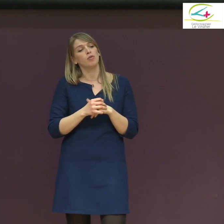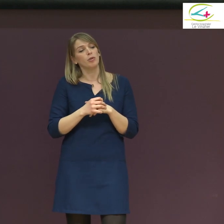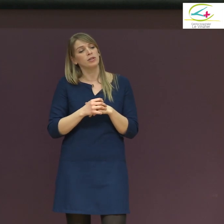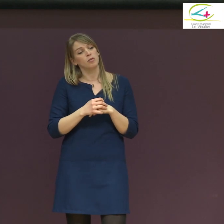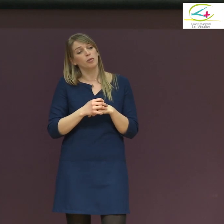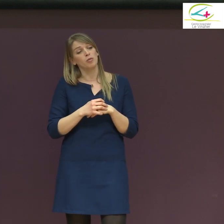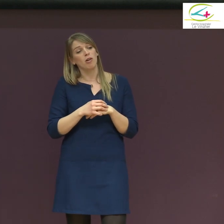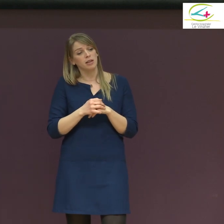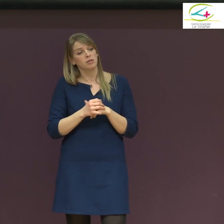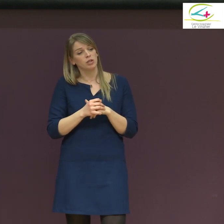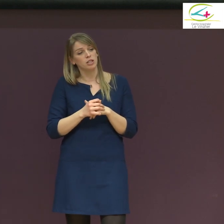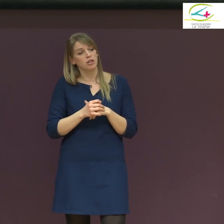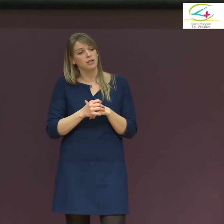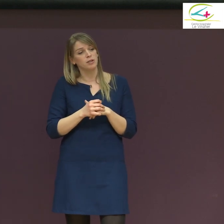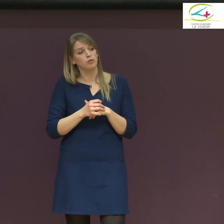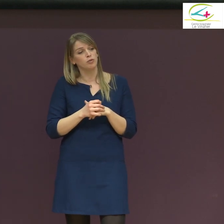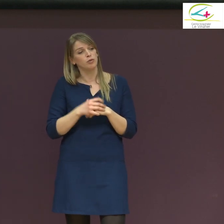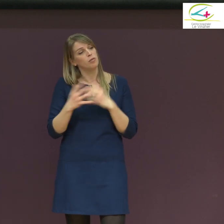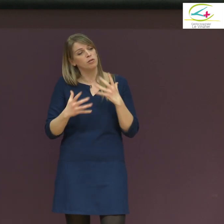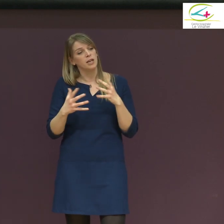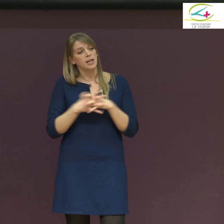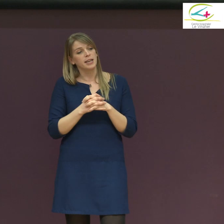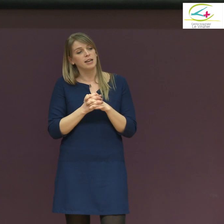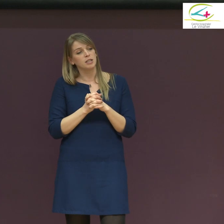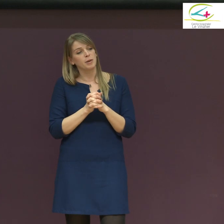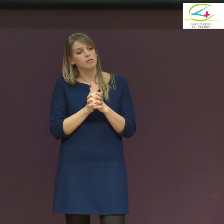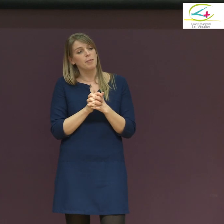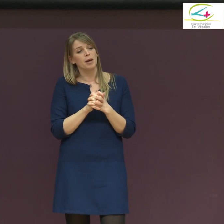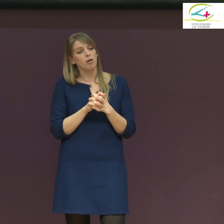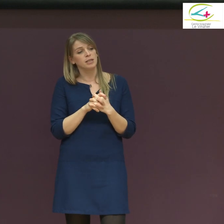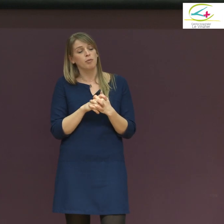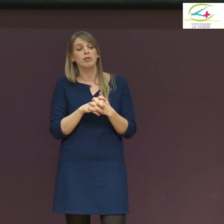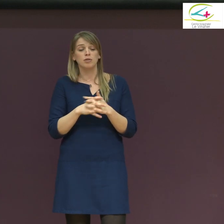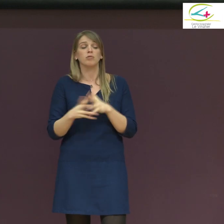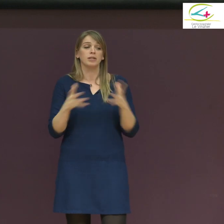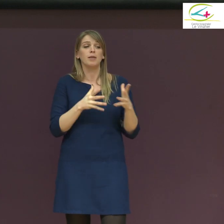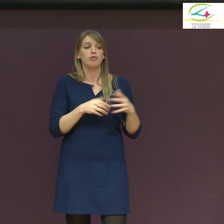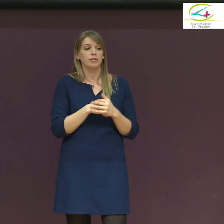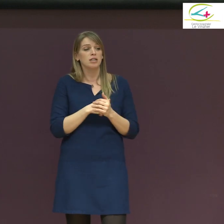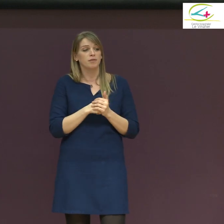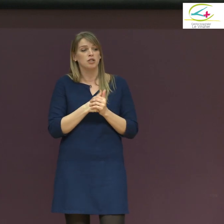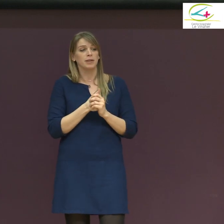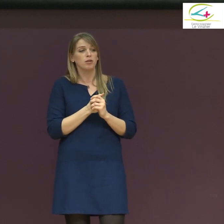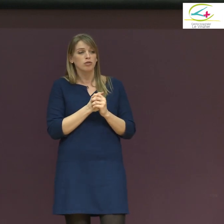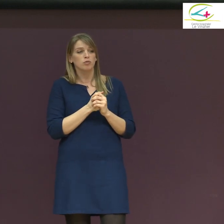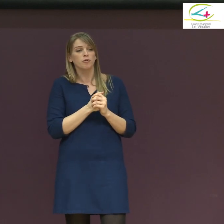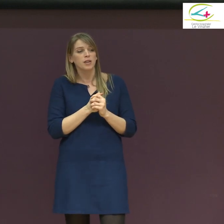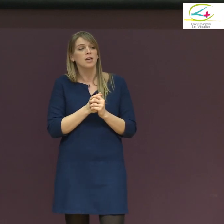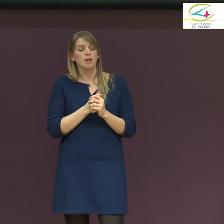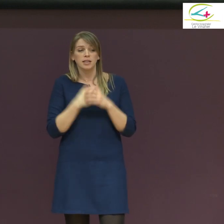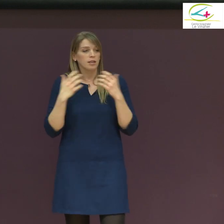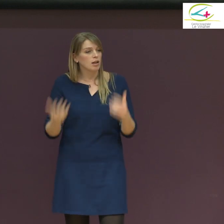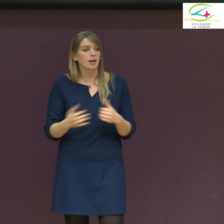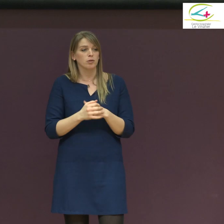de comportement à risque chez les jeunes. Et du coup, je me demande quel respect on a par rapport à ces populations dès le plus jeune âge. En fait, je m'interroge de ce qu'on